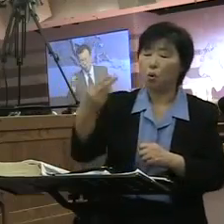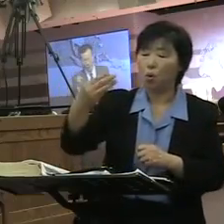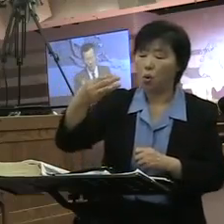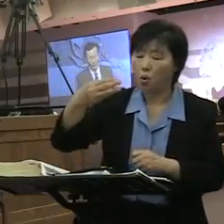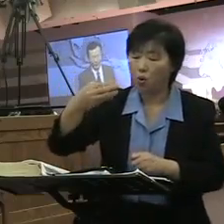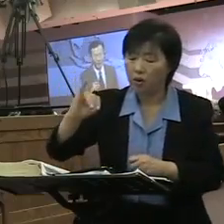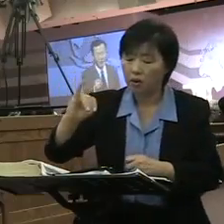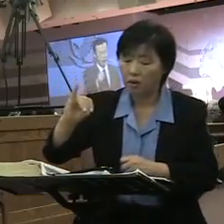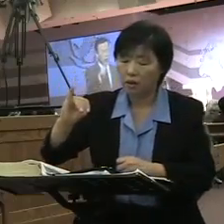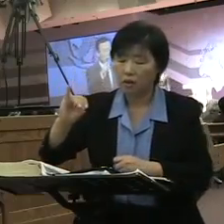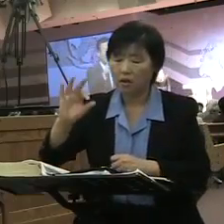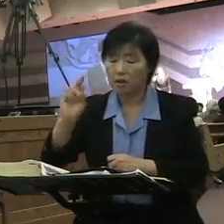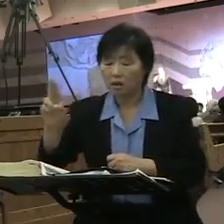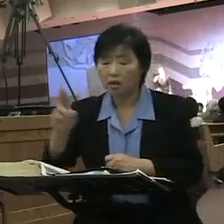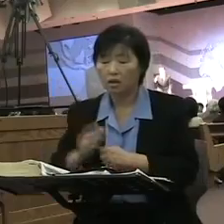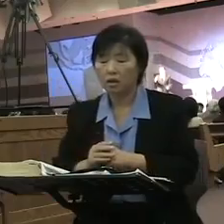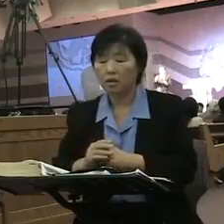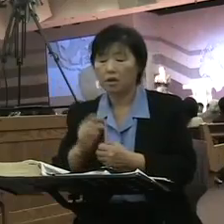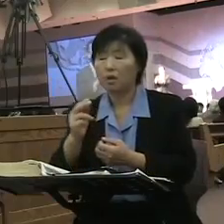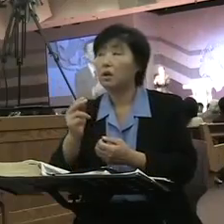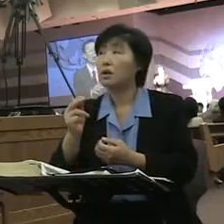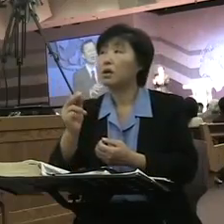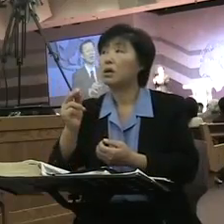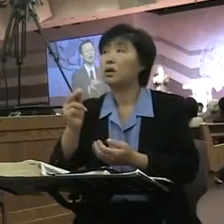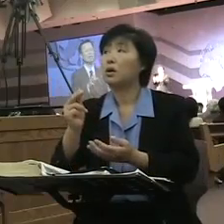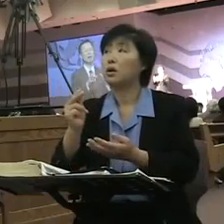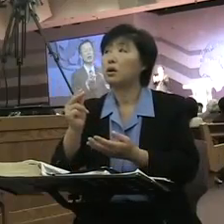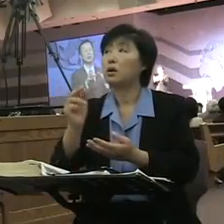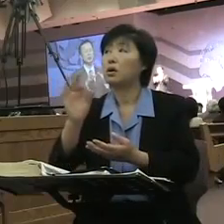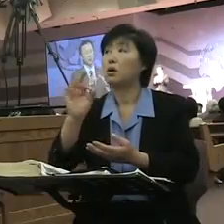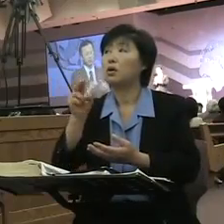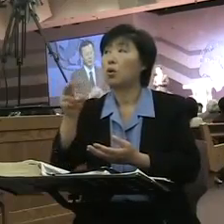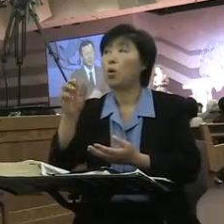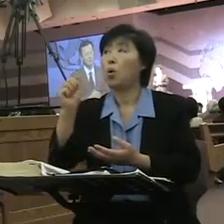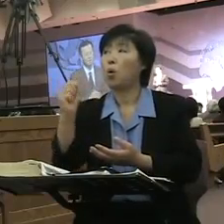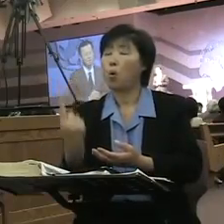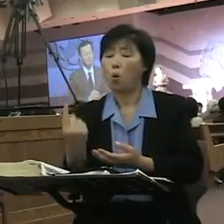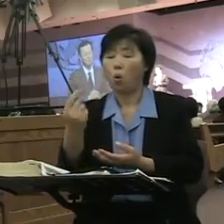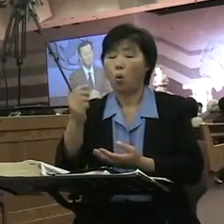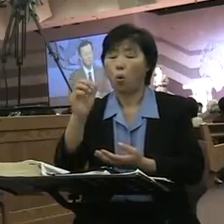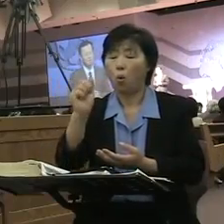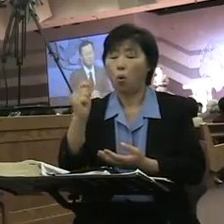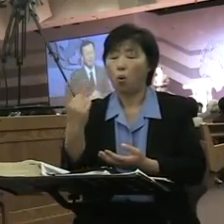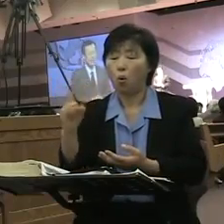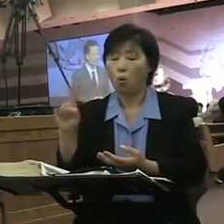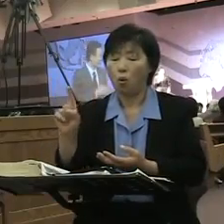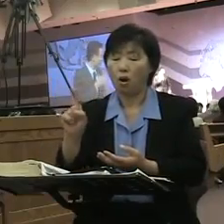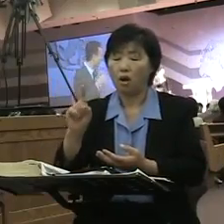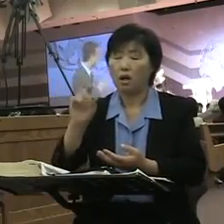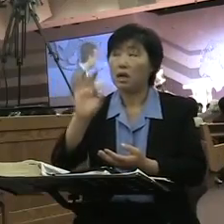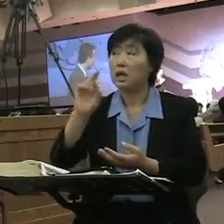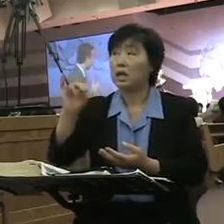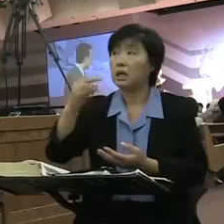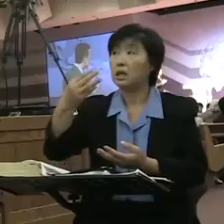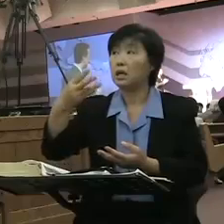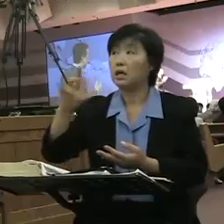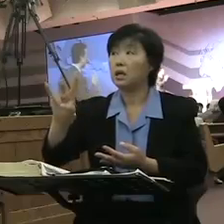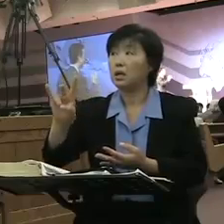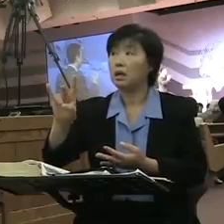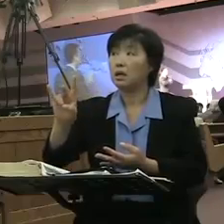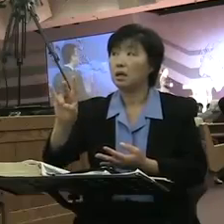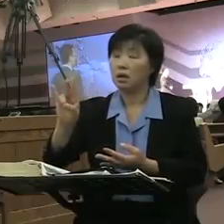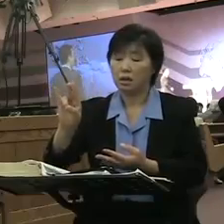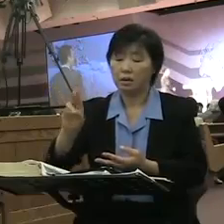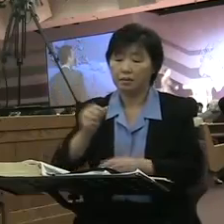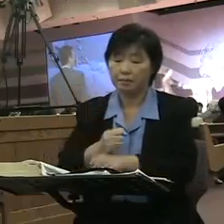하나님이 준비하신다, 여호와 이레로 결론을 맺는 것입니다. 이 창세기